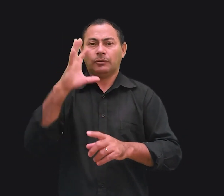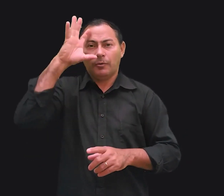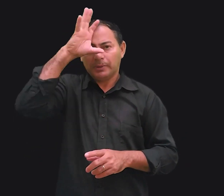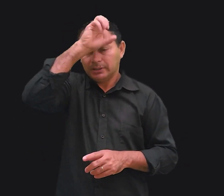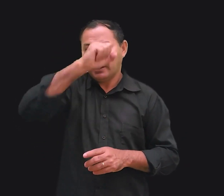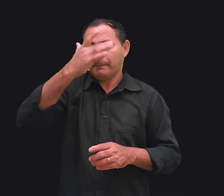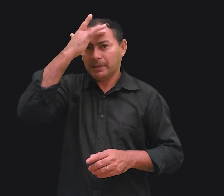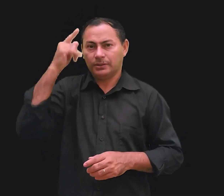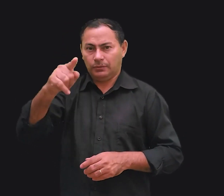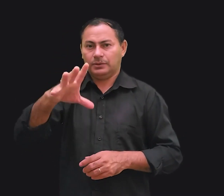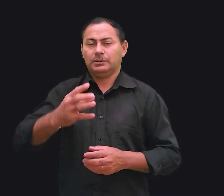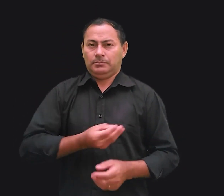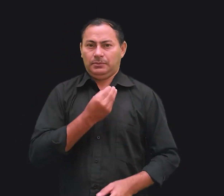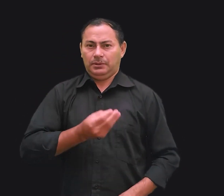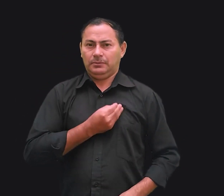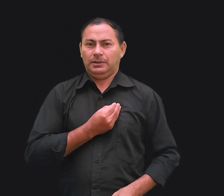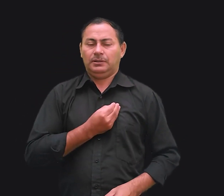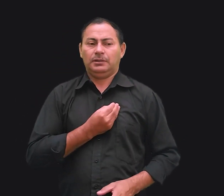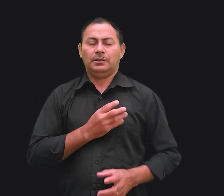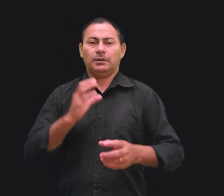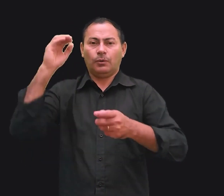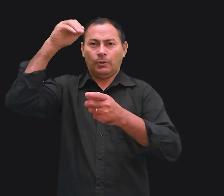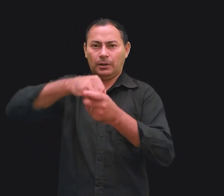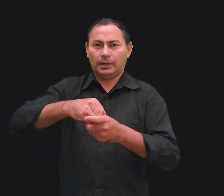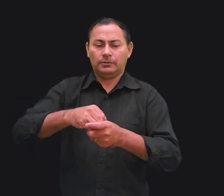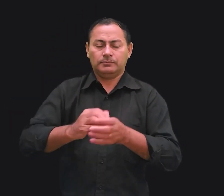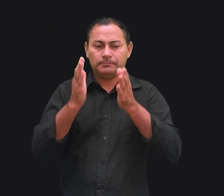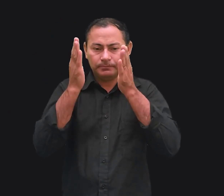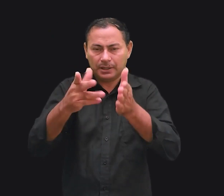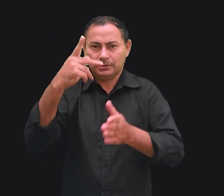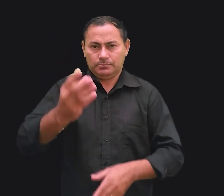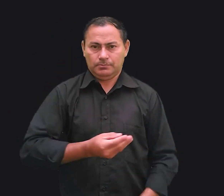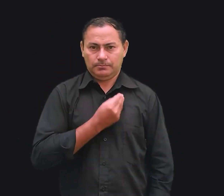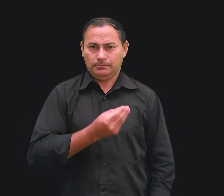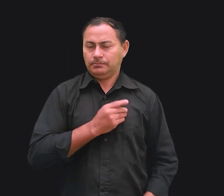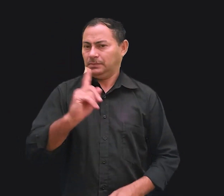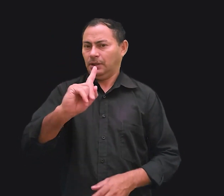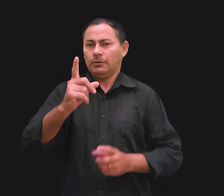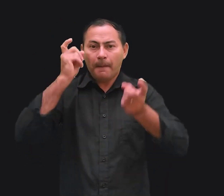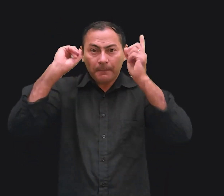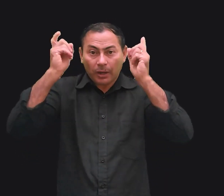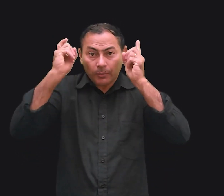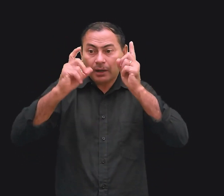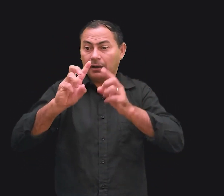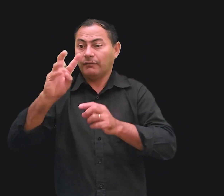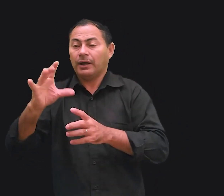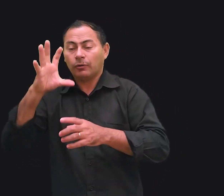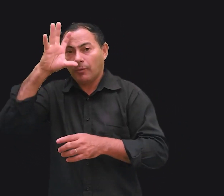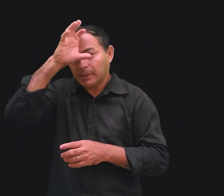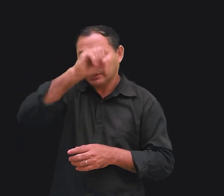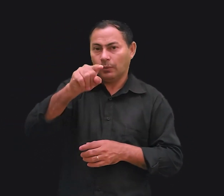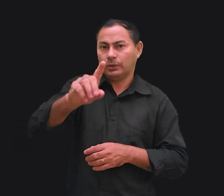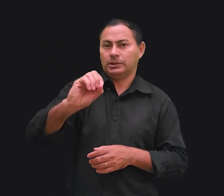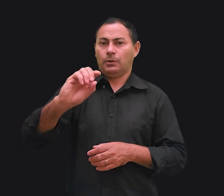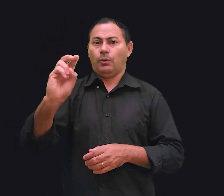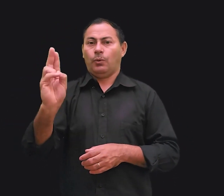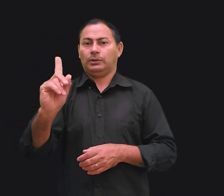de compreender a pessoa com quem você vive está em colocá-la no centro de sua vida e não se preocupar se ela vai compreender você ou